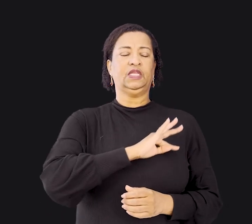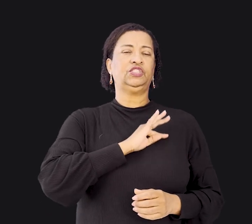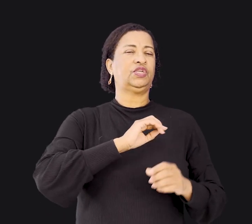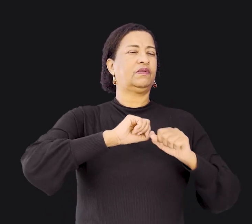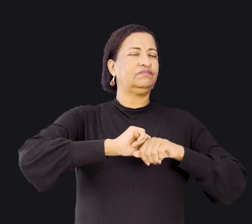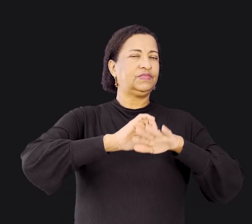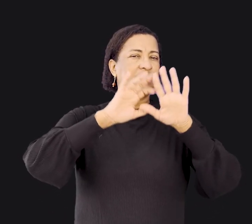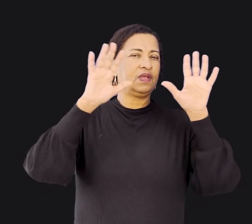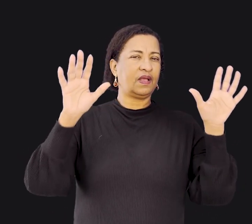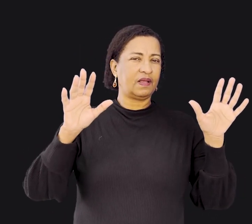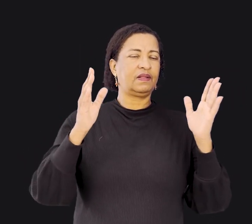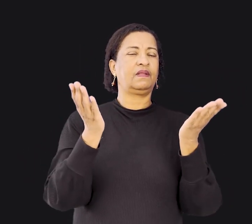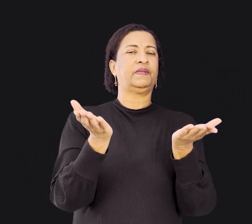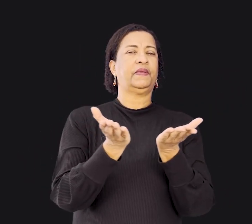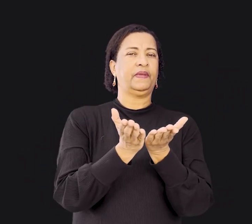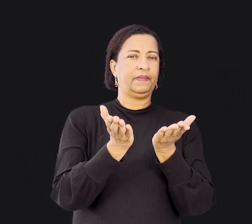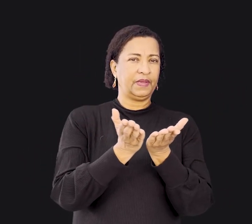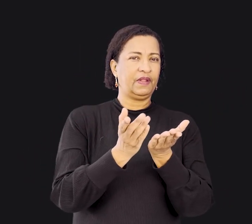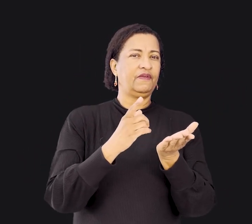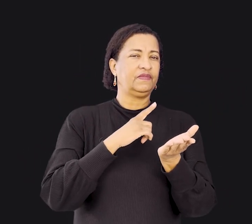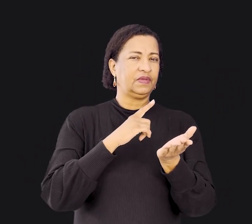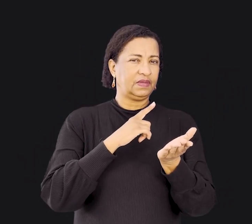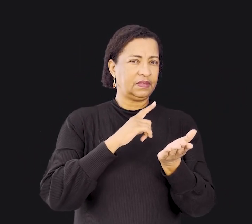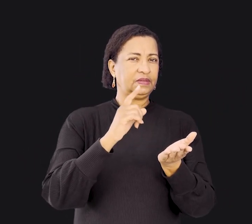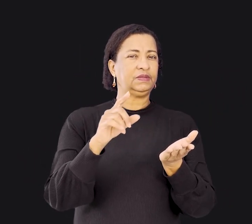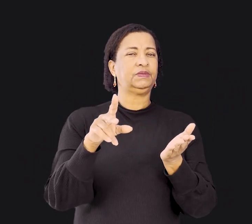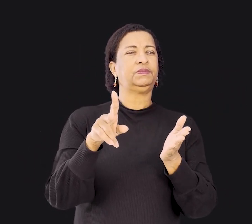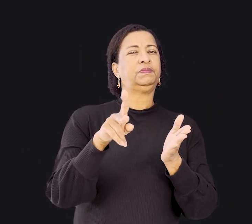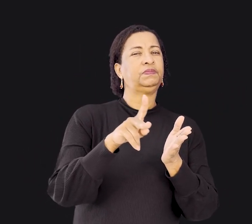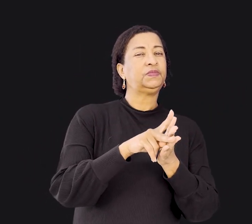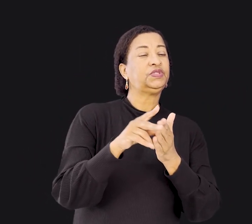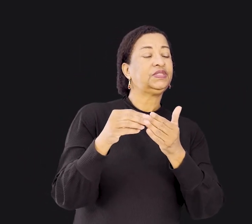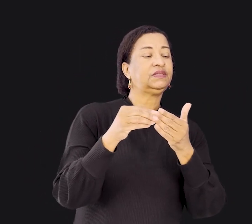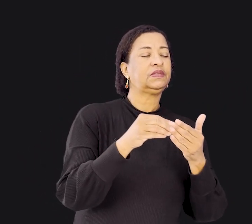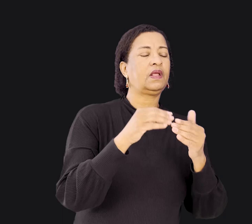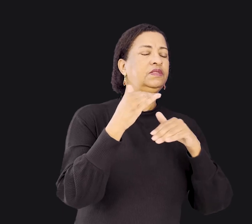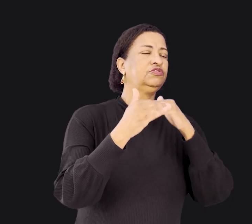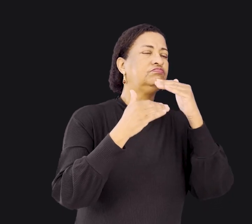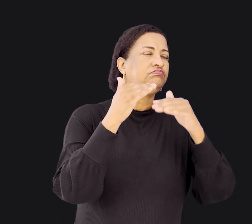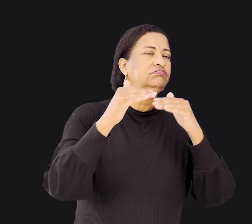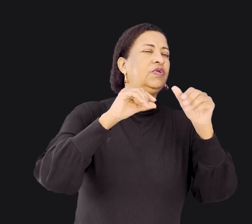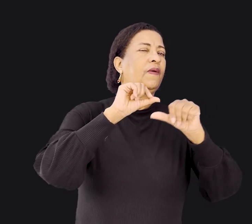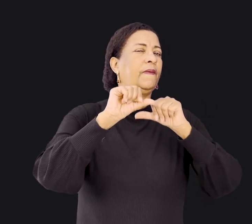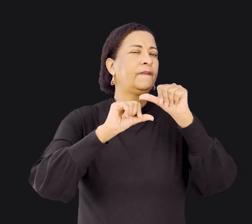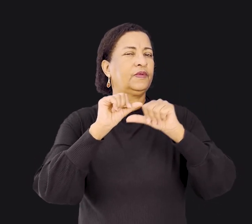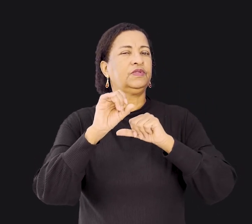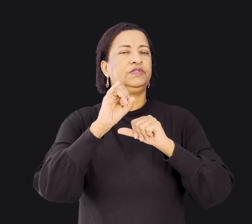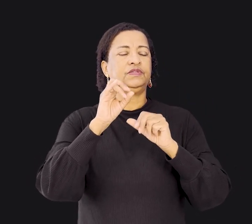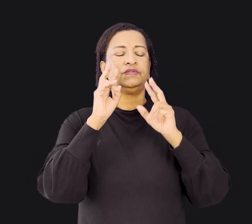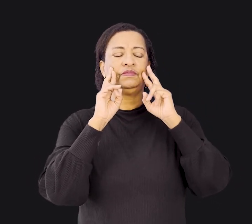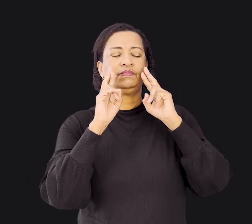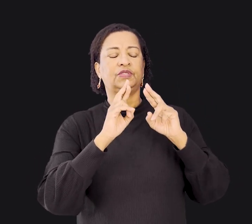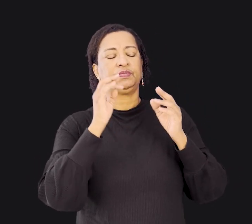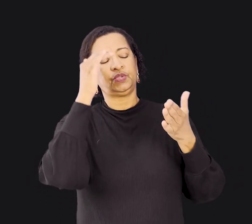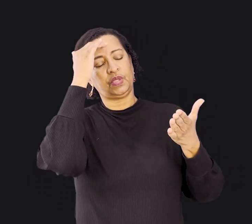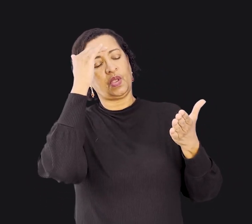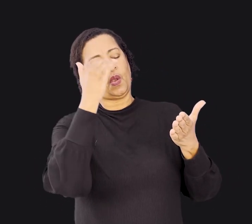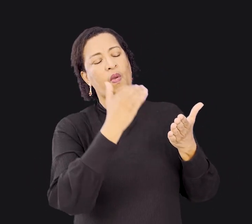que a palavra trabalha como o agente de Deus que traz regeneração, se respondermos a ela da maneira